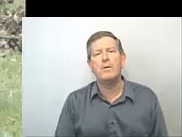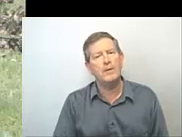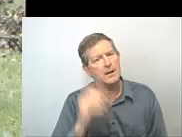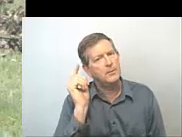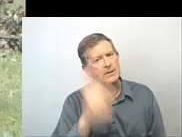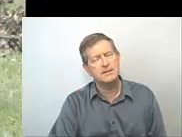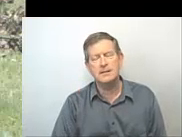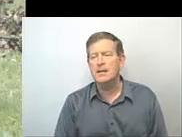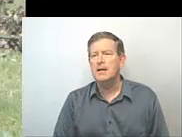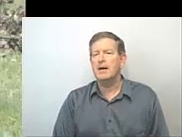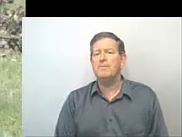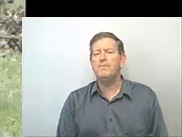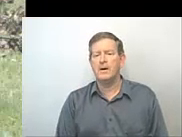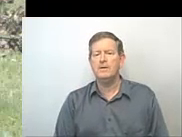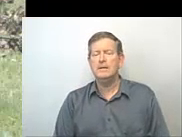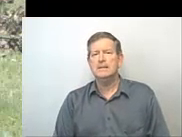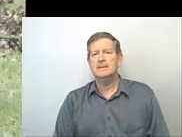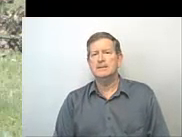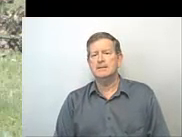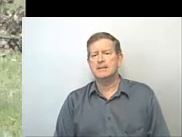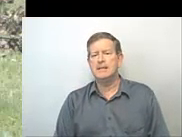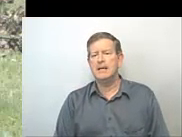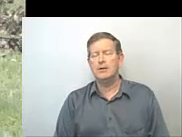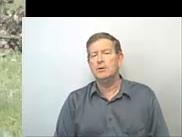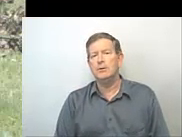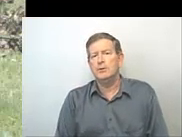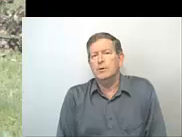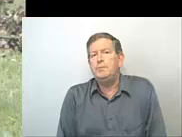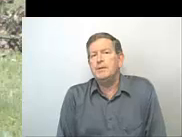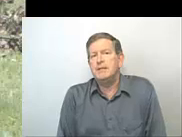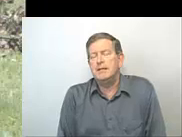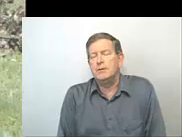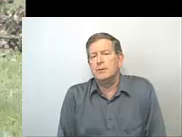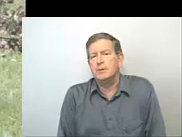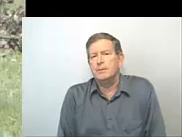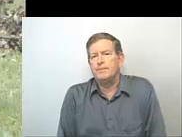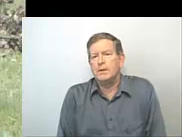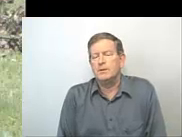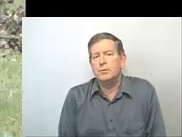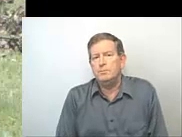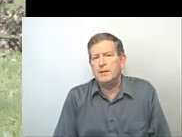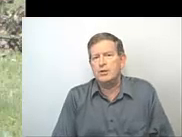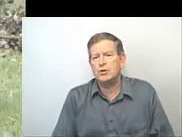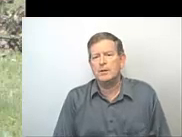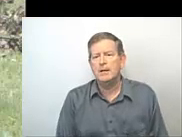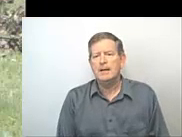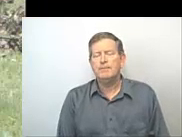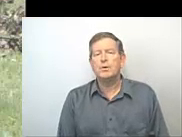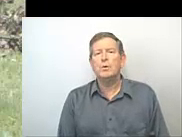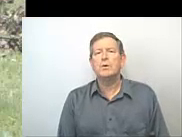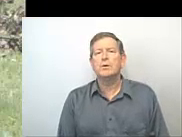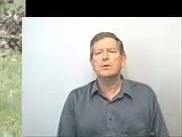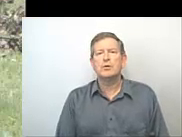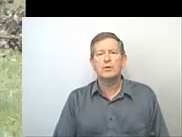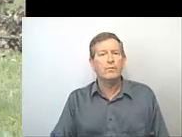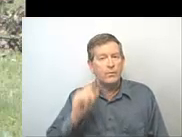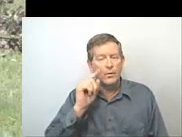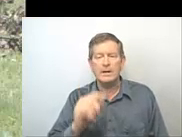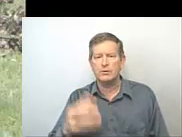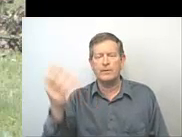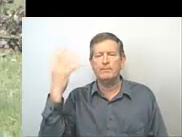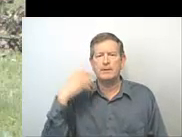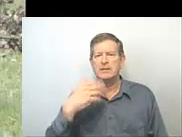un faon, voilà comment ça se dit, un faon qui est le petit d'une biche. Donc,